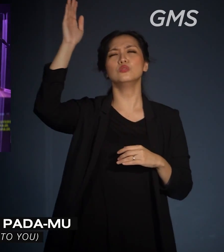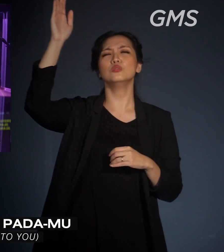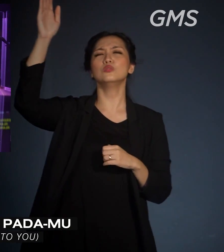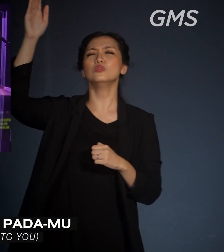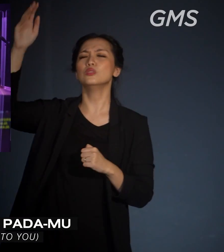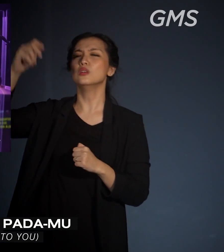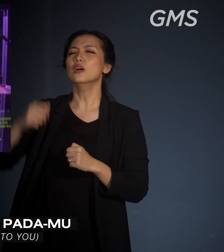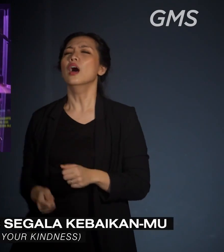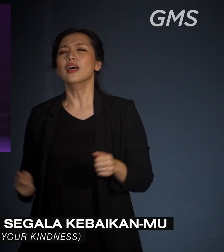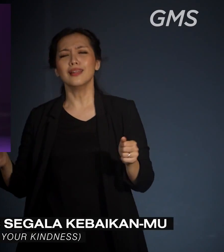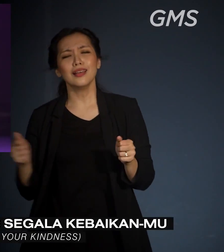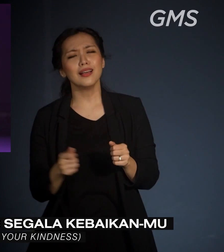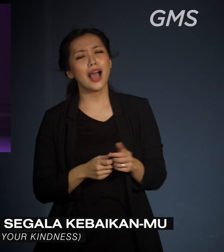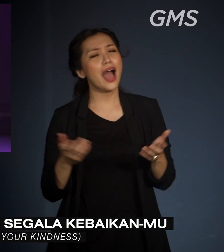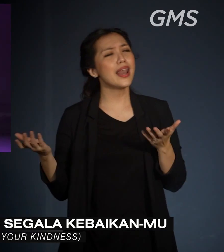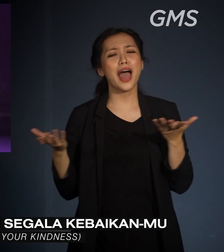padamu.